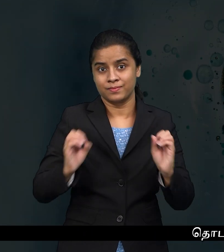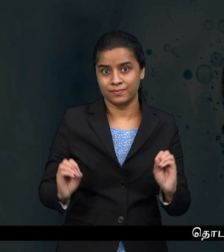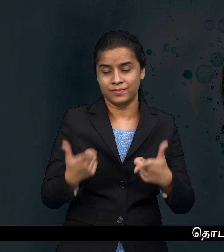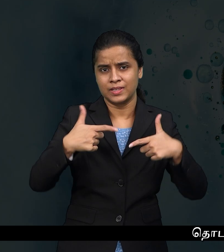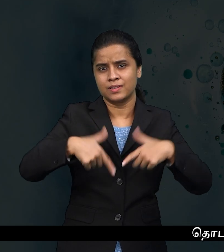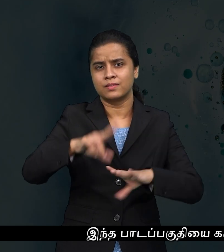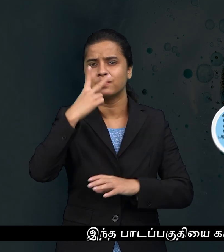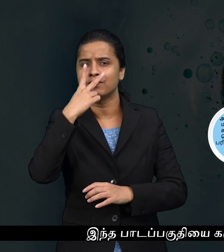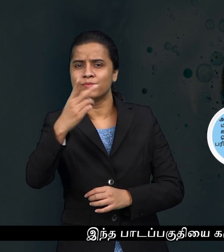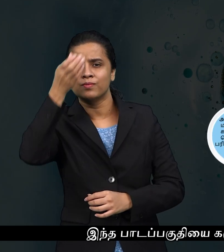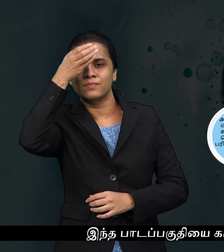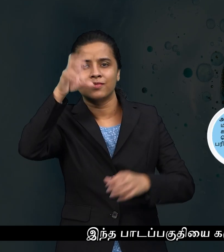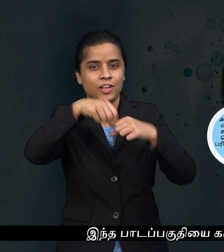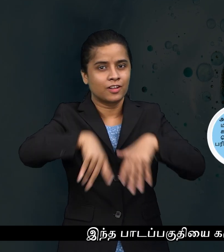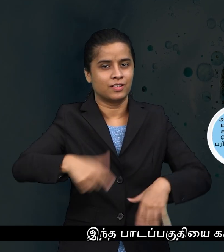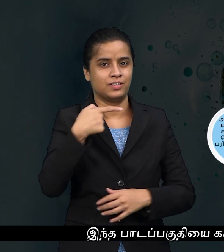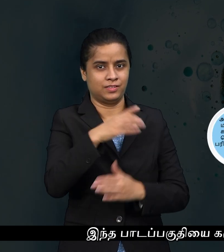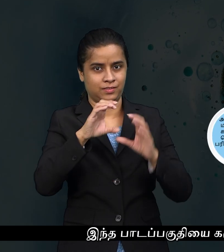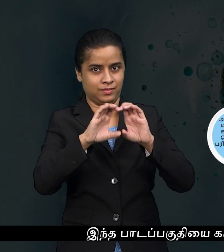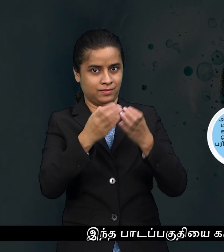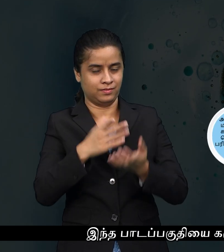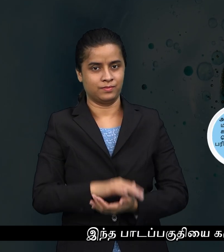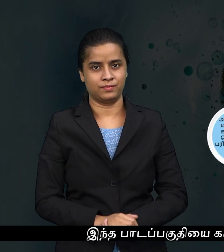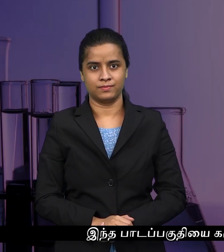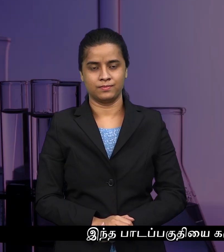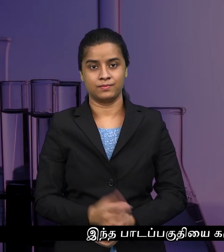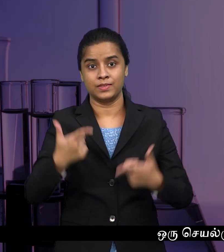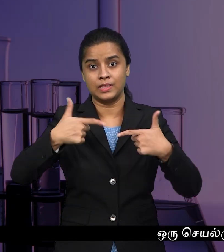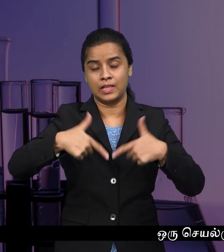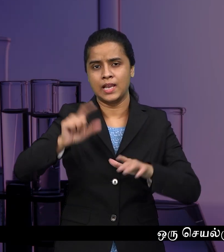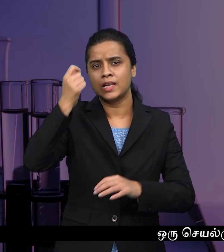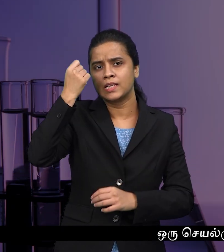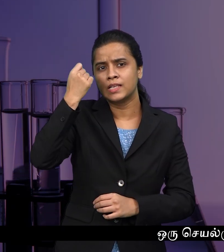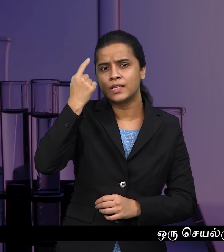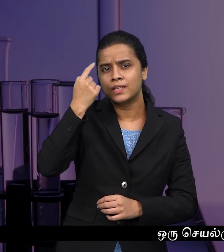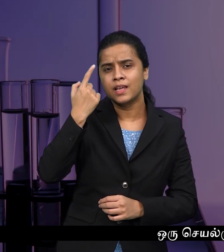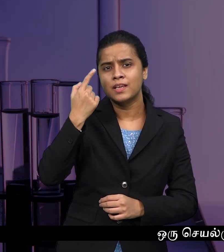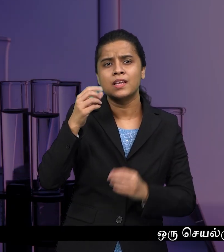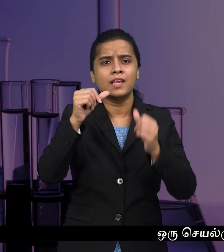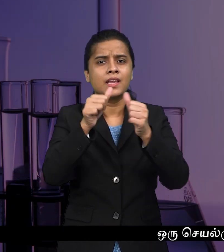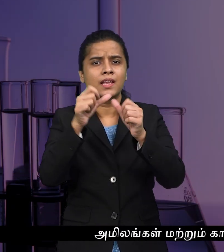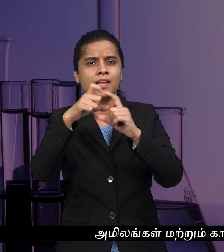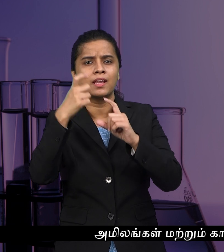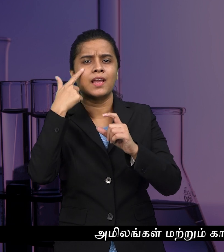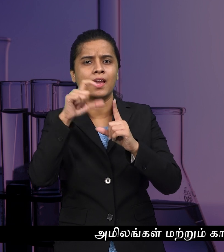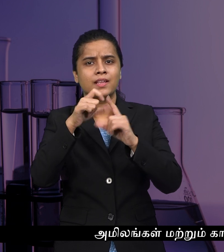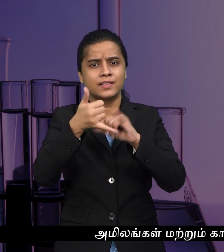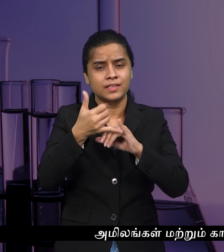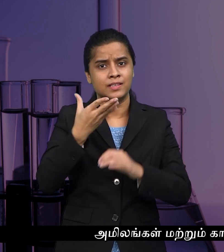தொடங்குவதற்கு முன் இந்த பாடப்பகுதியை கருத்து வரைபடத்தை பார்ப்போம். ஒரு செயல்முறை செய்வதின் மூலம் அமிலங்கள் மற்றும்